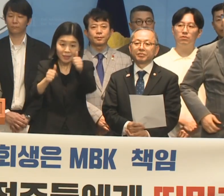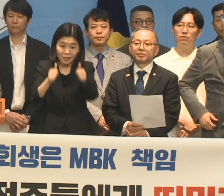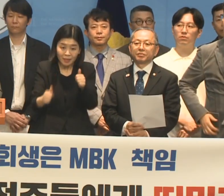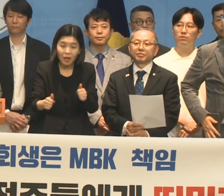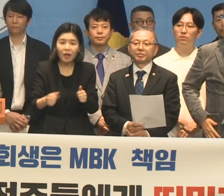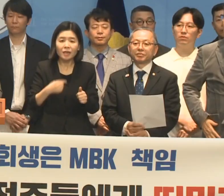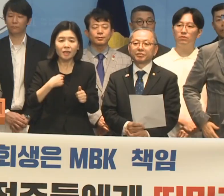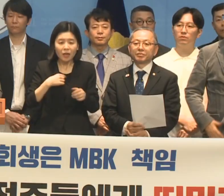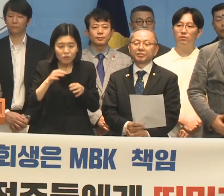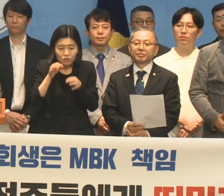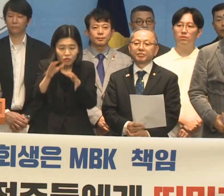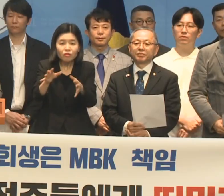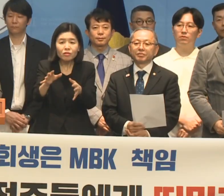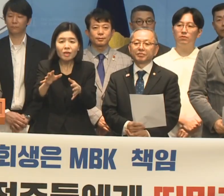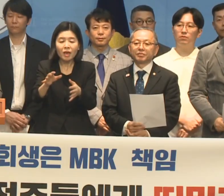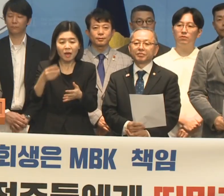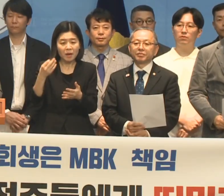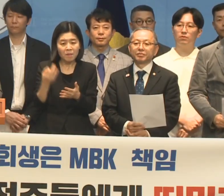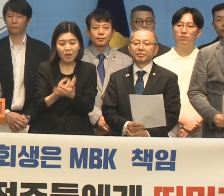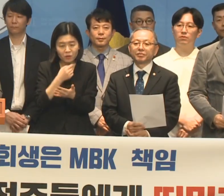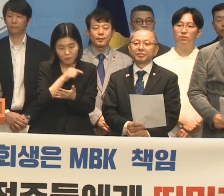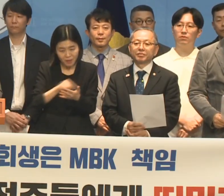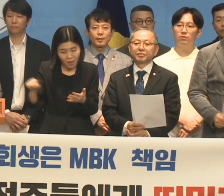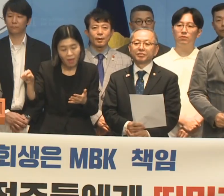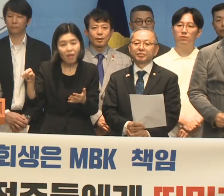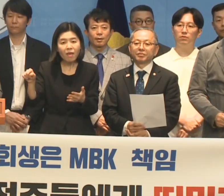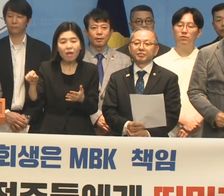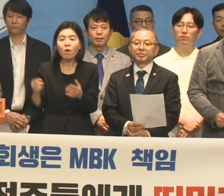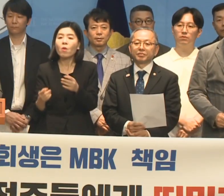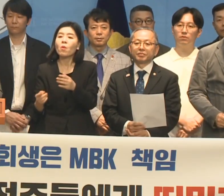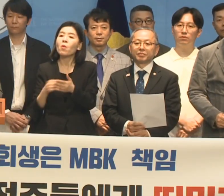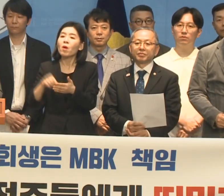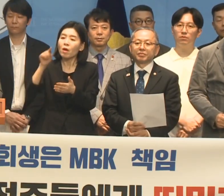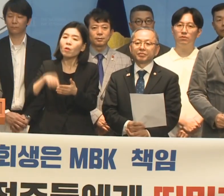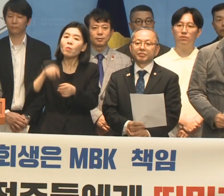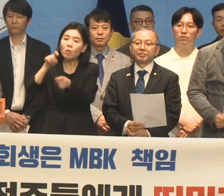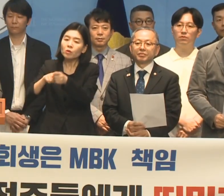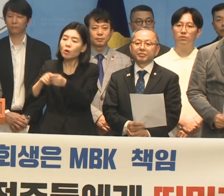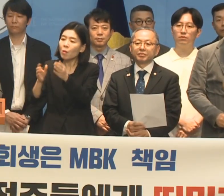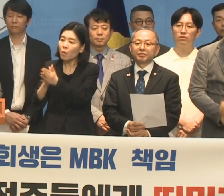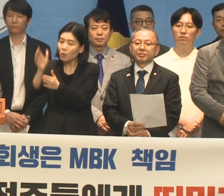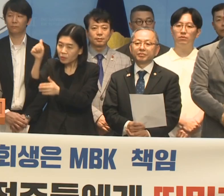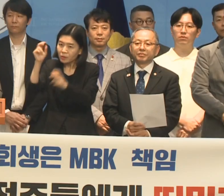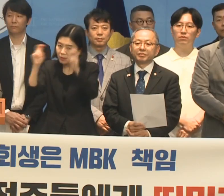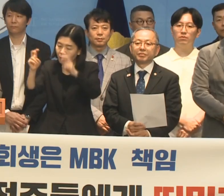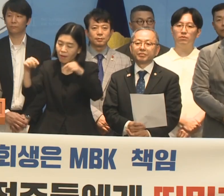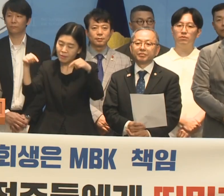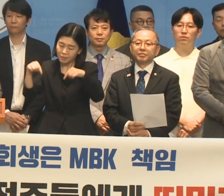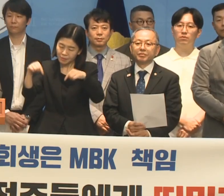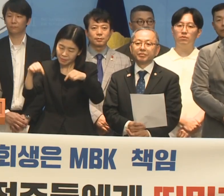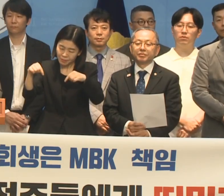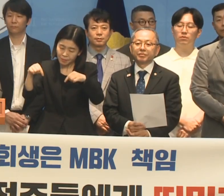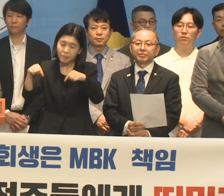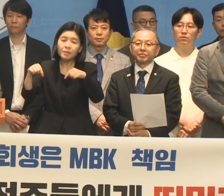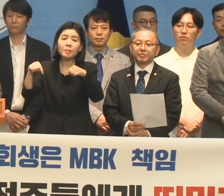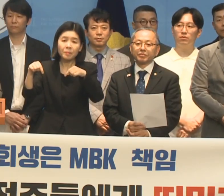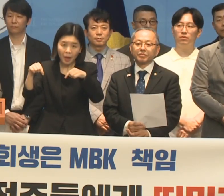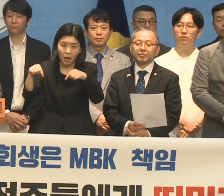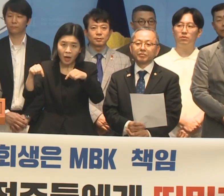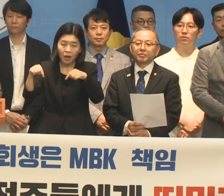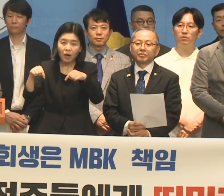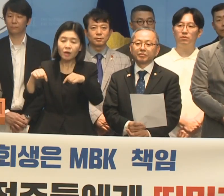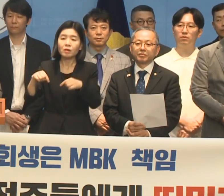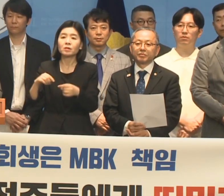대해 피해를 취소하기 위한 본사와 협의 테이블을 갖고 협의를 해왔습니다. 그러나